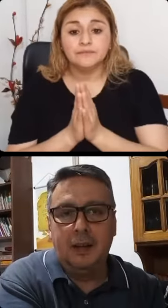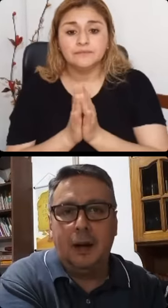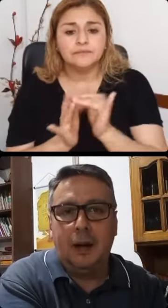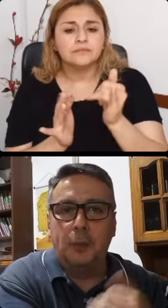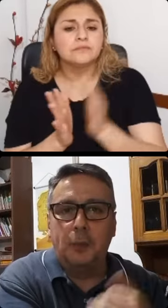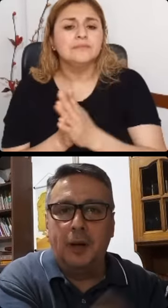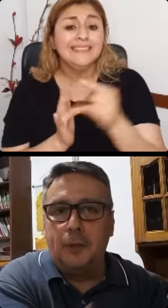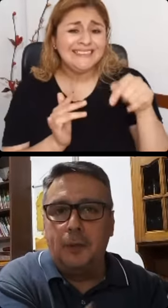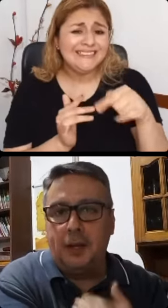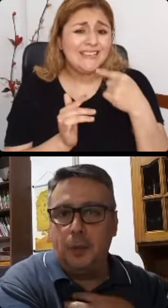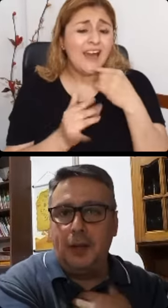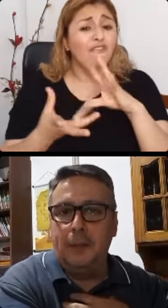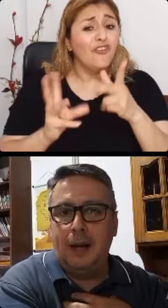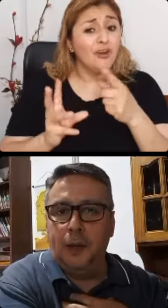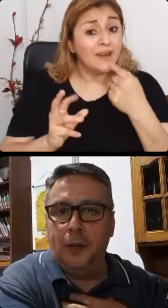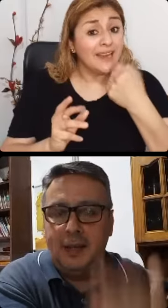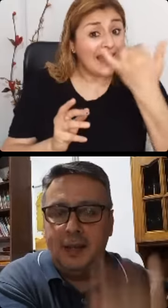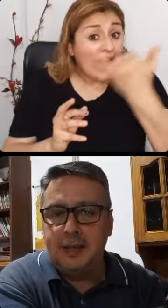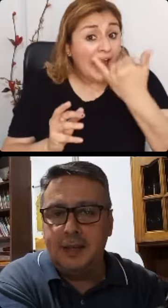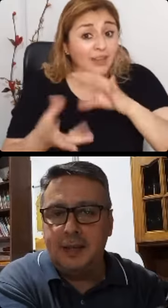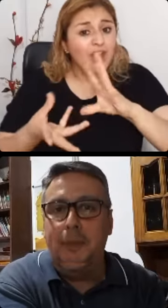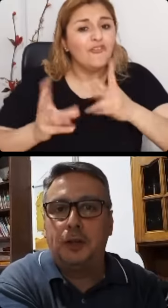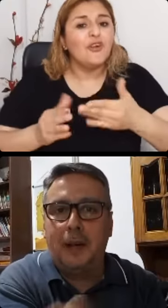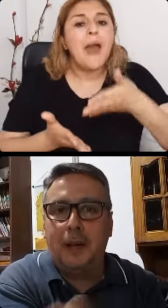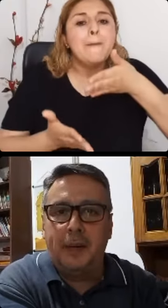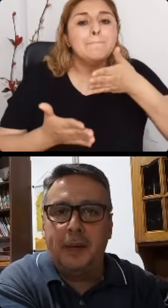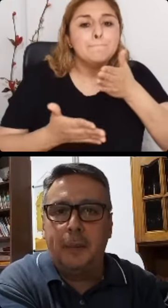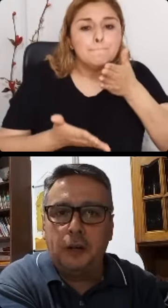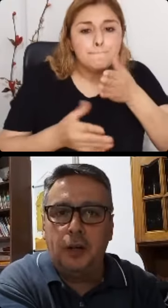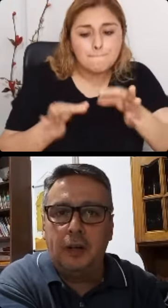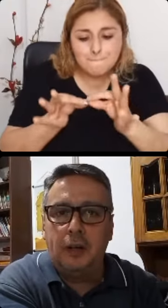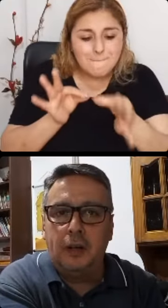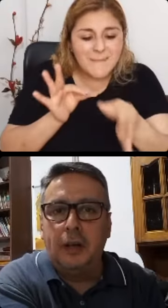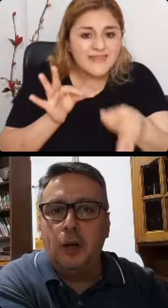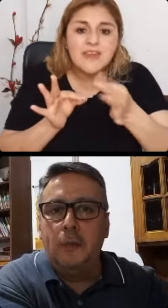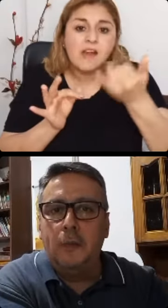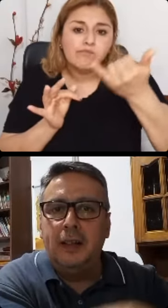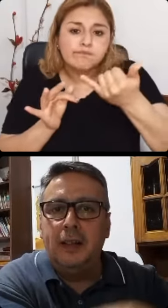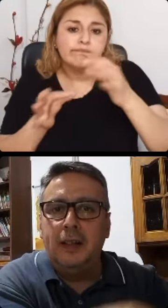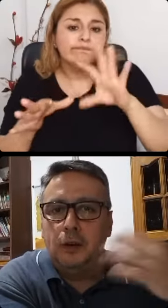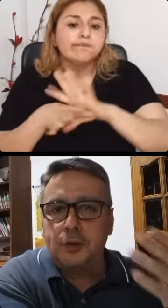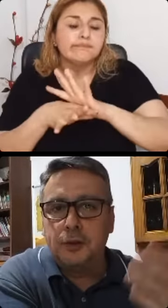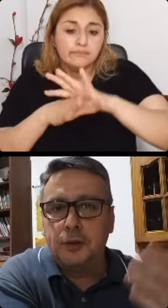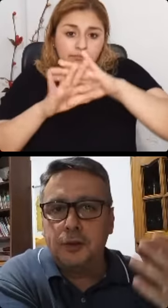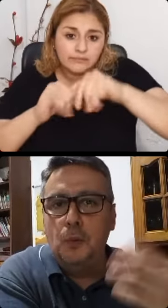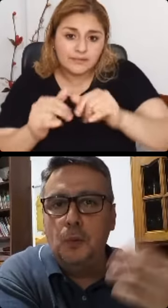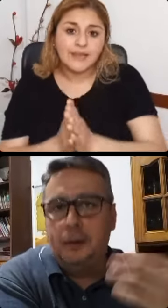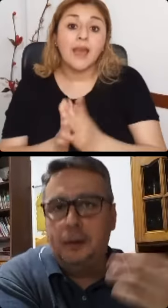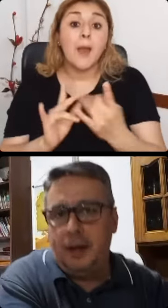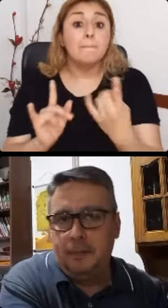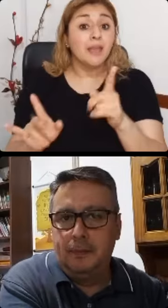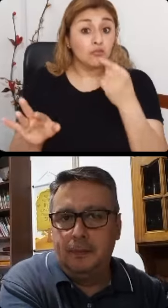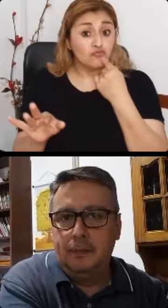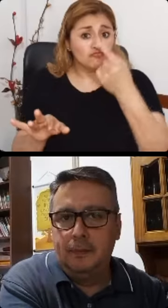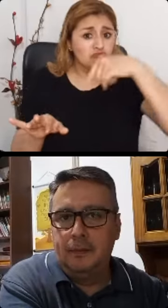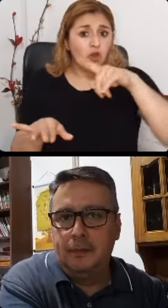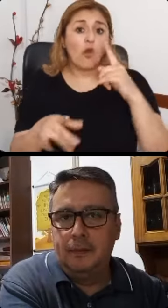Ahora supongamos que yo voy al médico al día siguiente me toma la presión y tengo 22-9